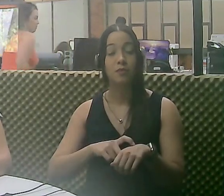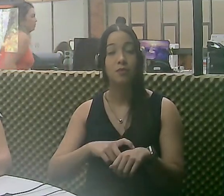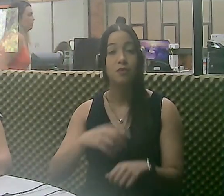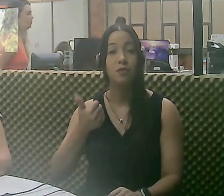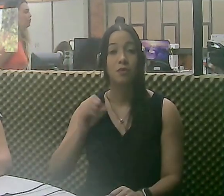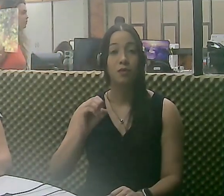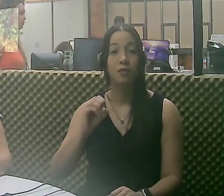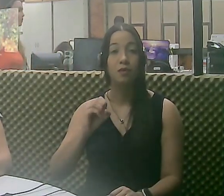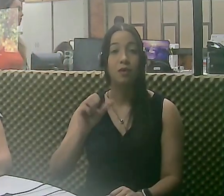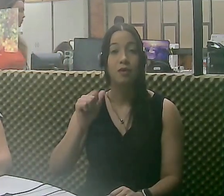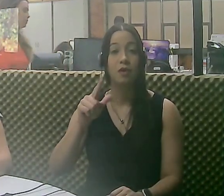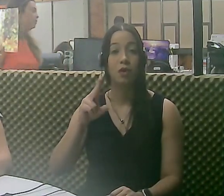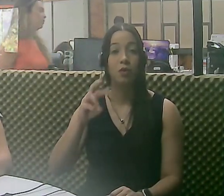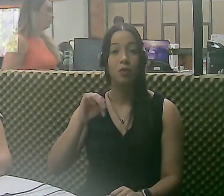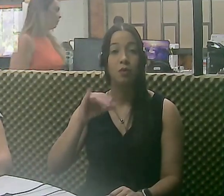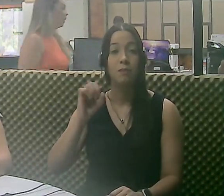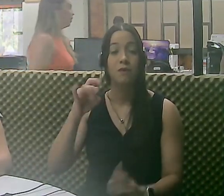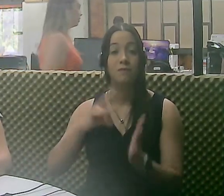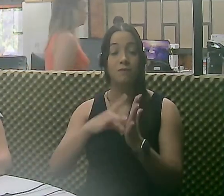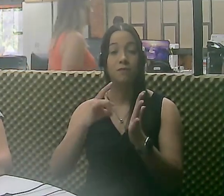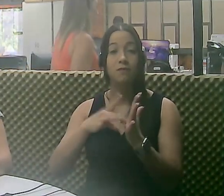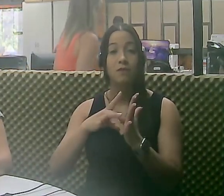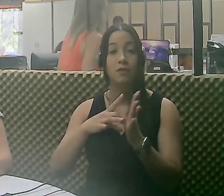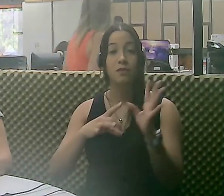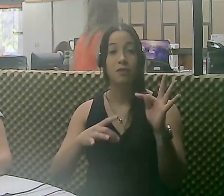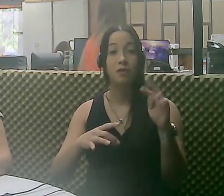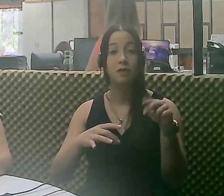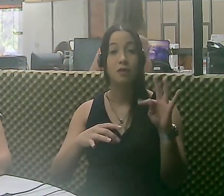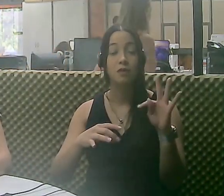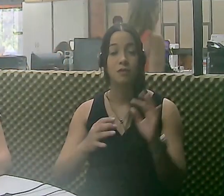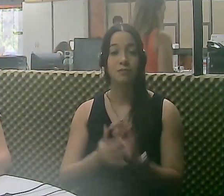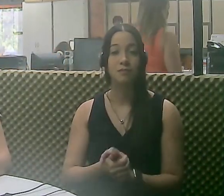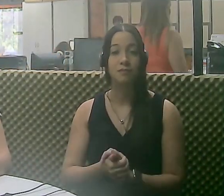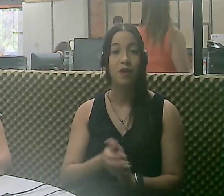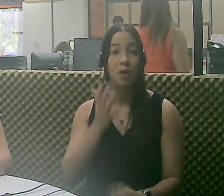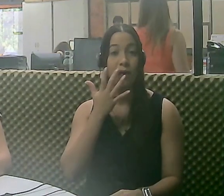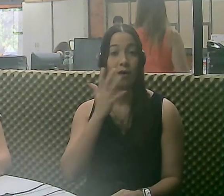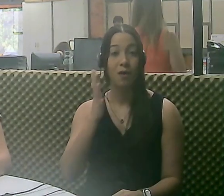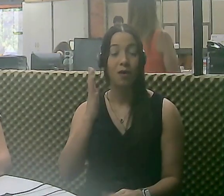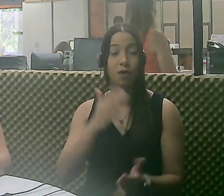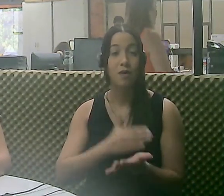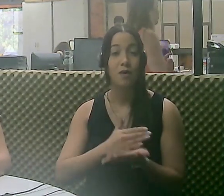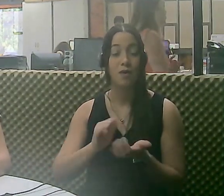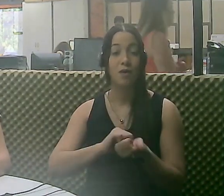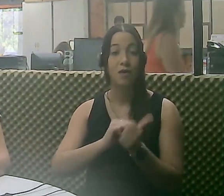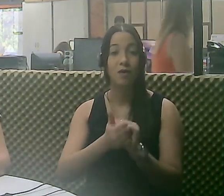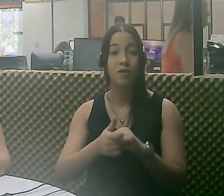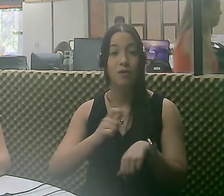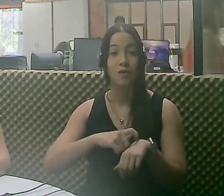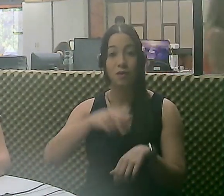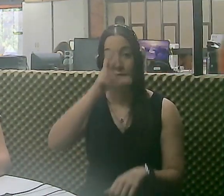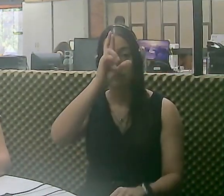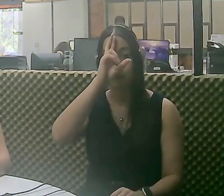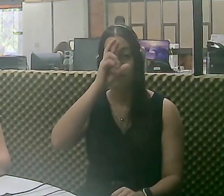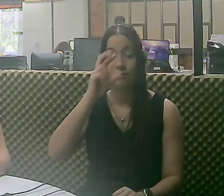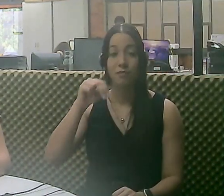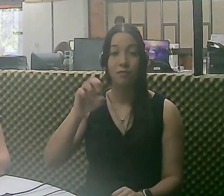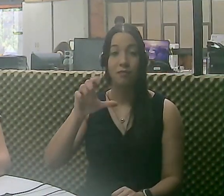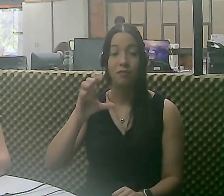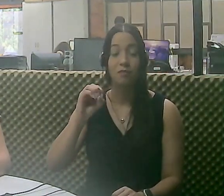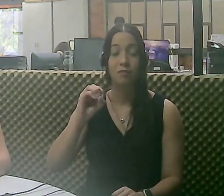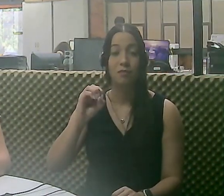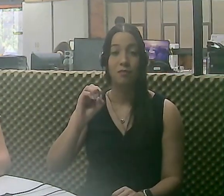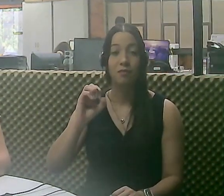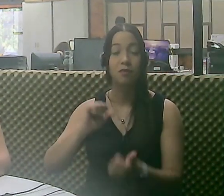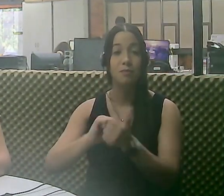Tibere Alumividros enfrentar o TNT. Já pela chave ouro, a partida começa meio-dia entre Neo Sport